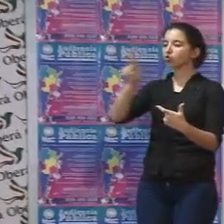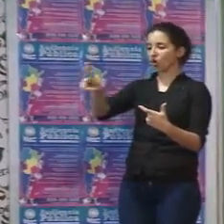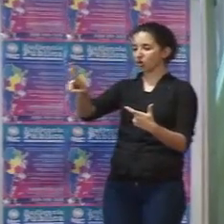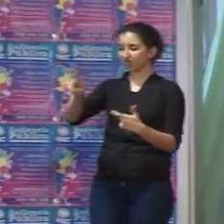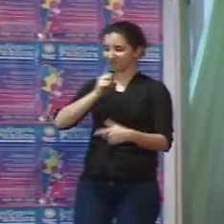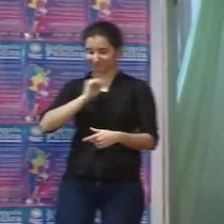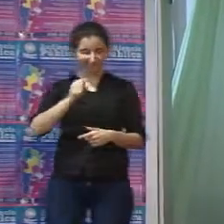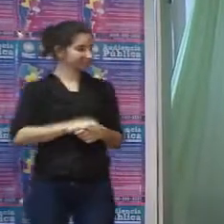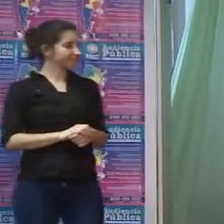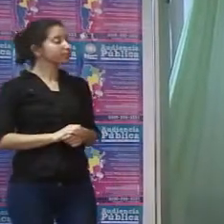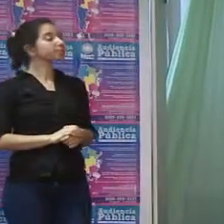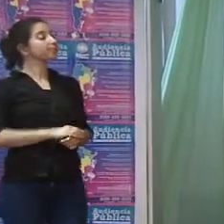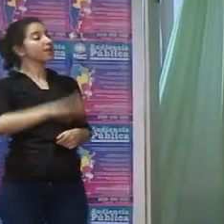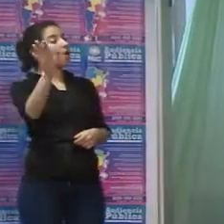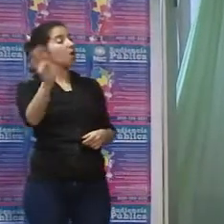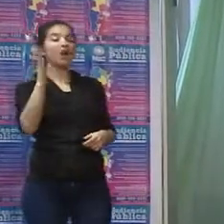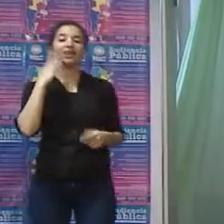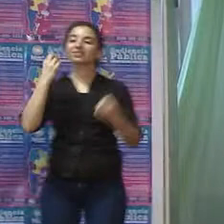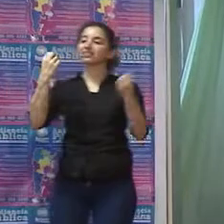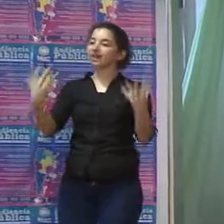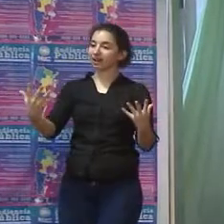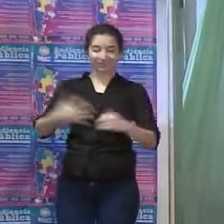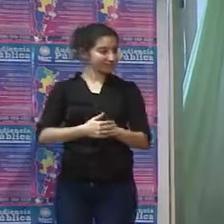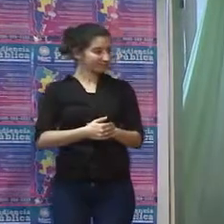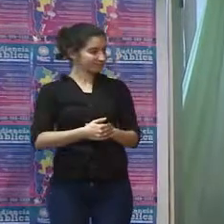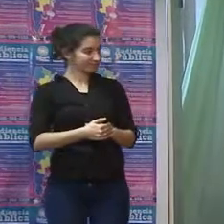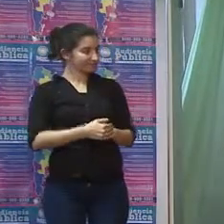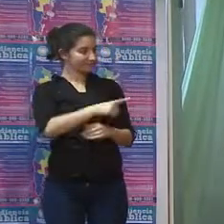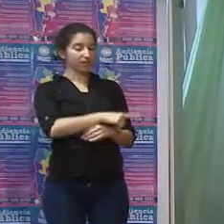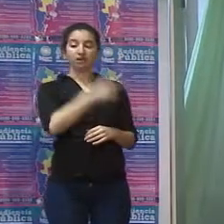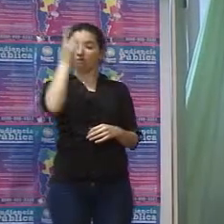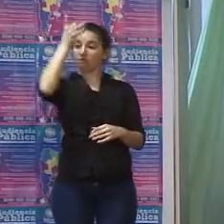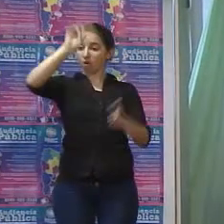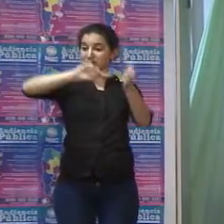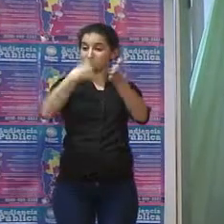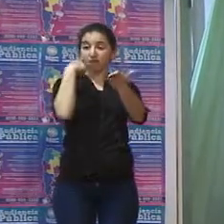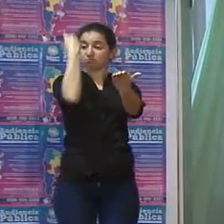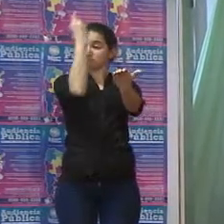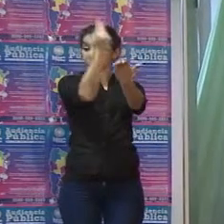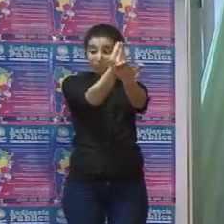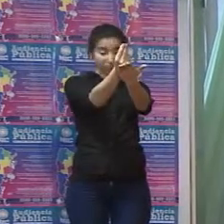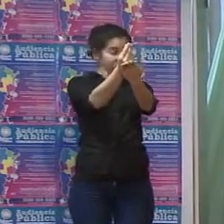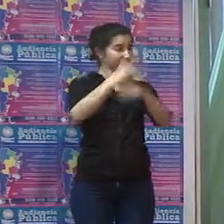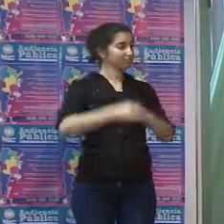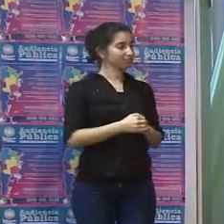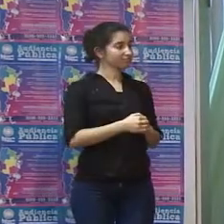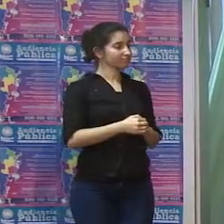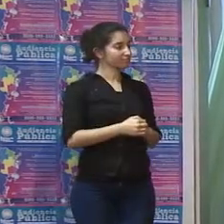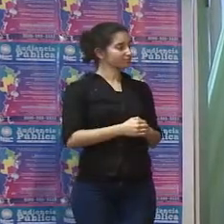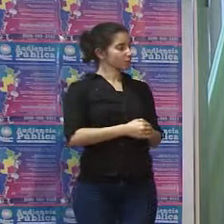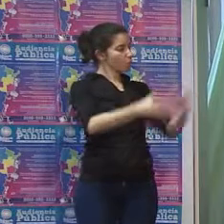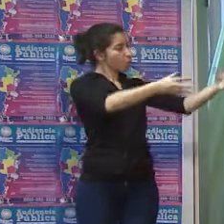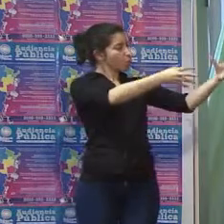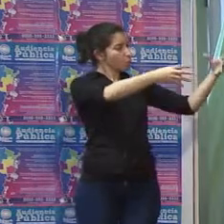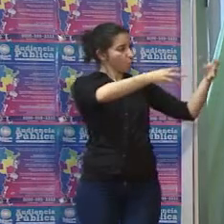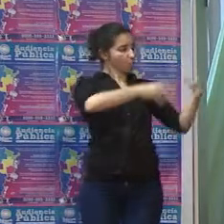Hola, muy buenas tardes. Nosotros somos de Formosa Capital. Venimos en